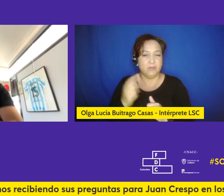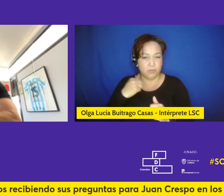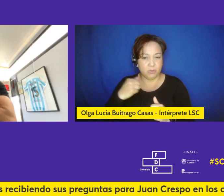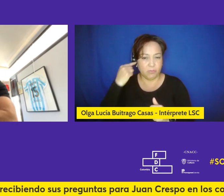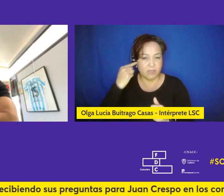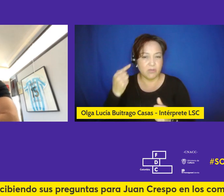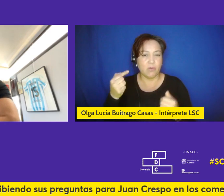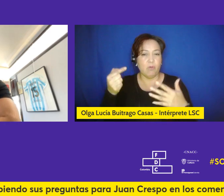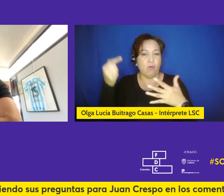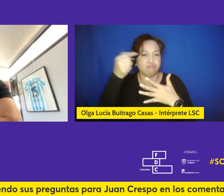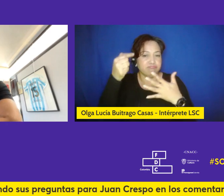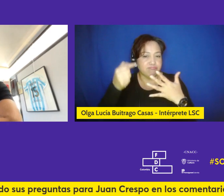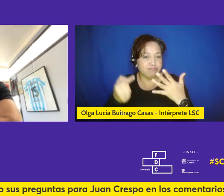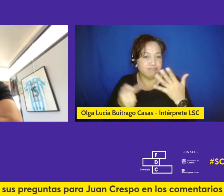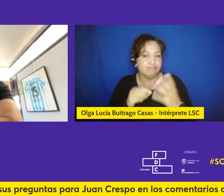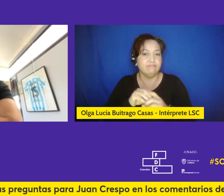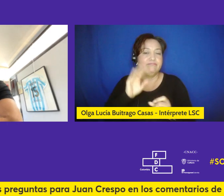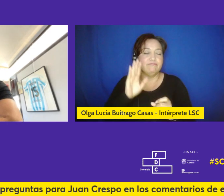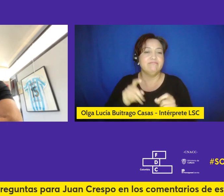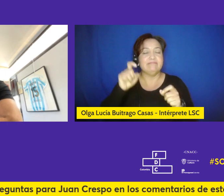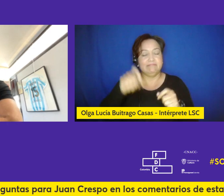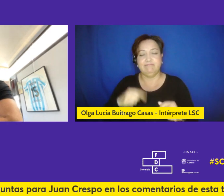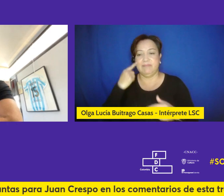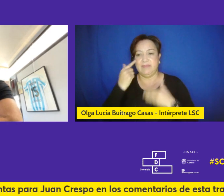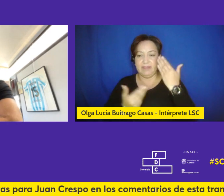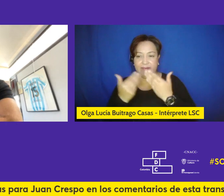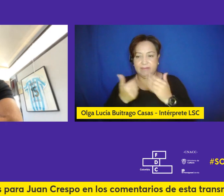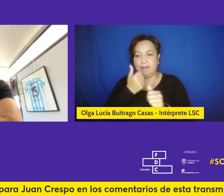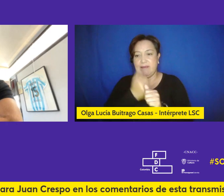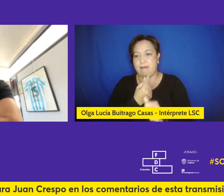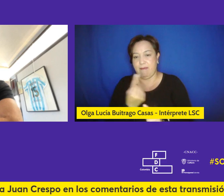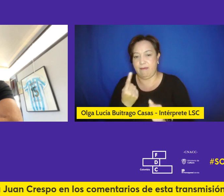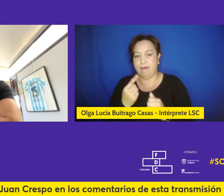son todos detalles que tienen que ir analizando cada uno.